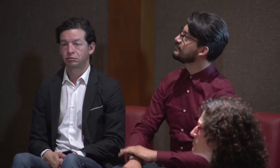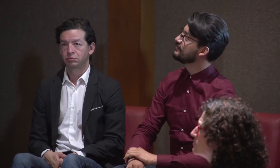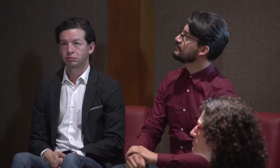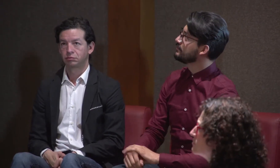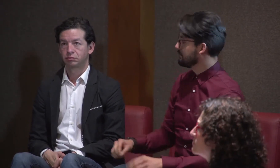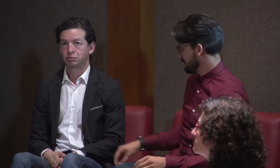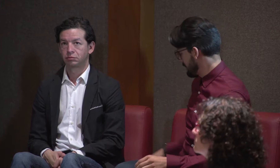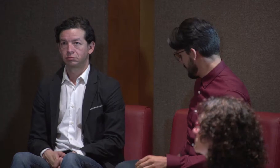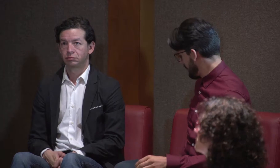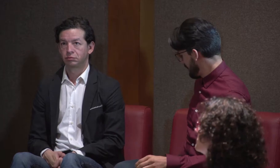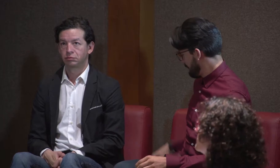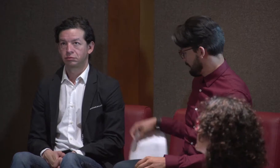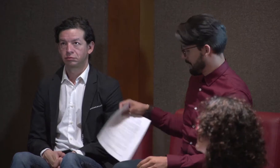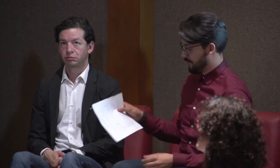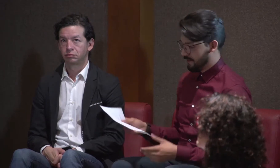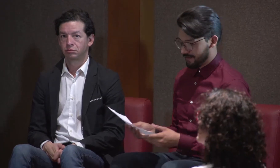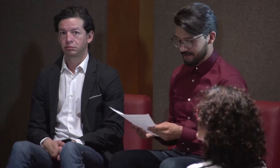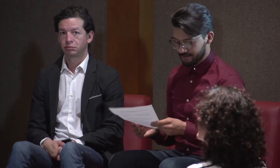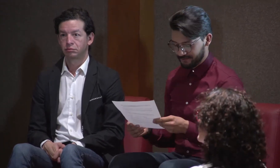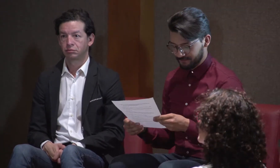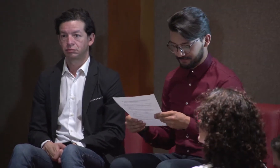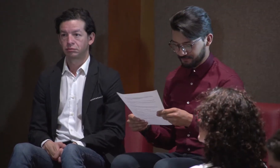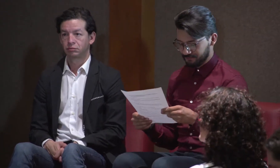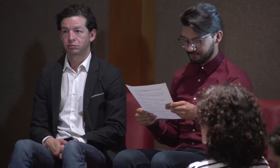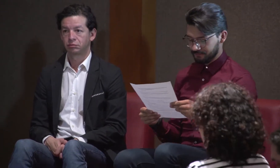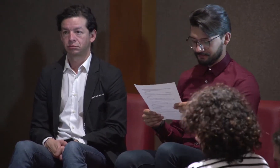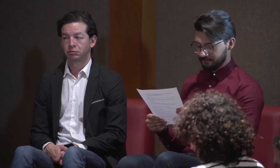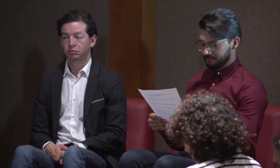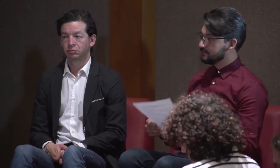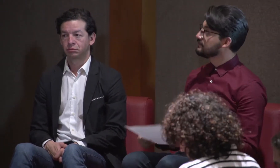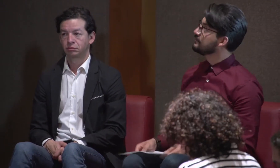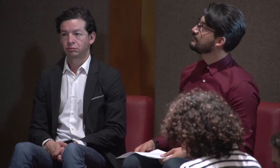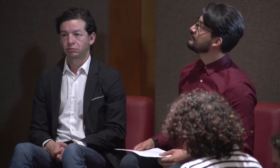Y que cuando hagamos nuestras señas seamos enfocados.